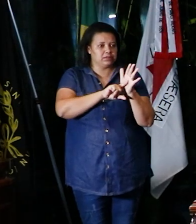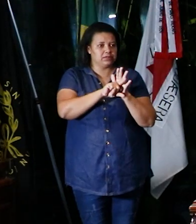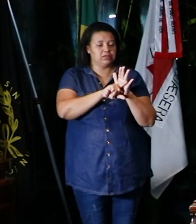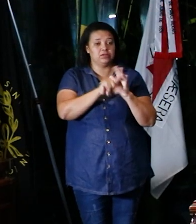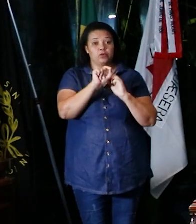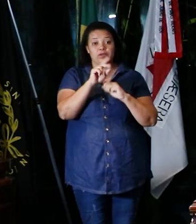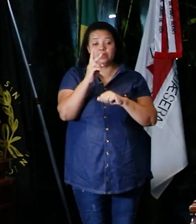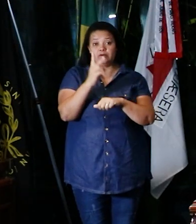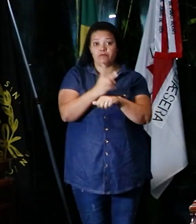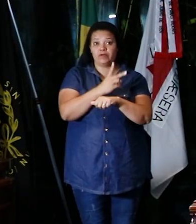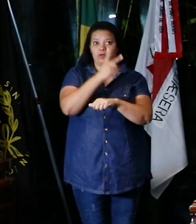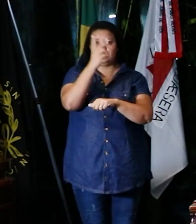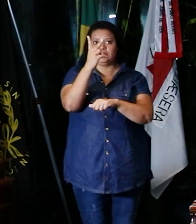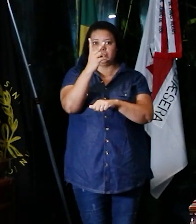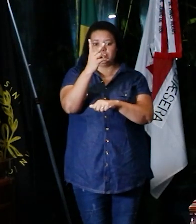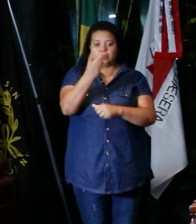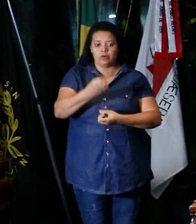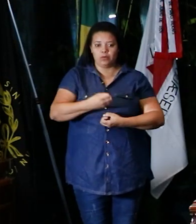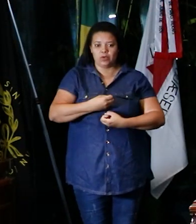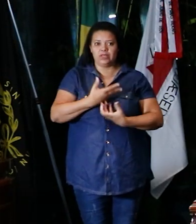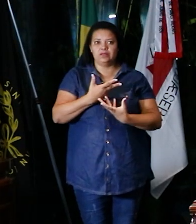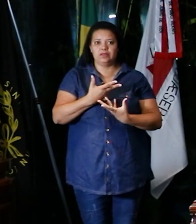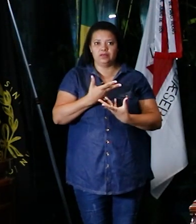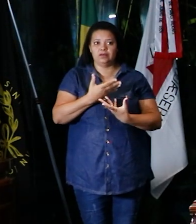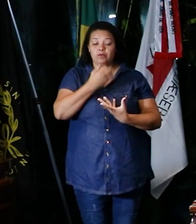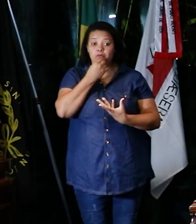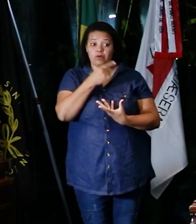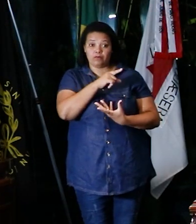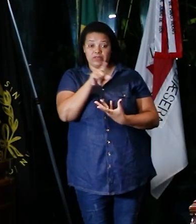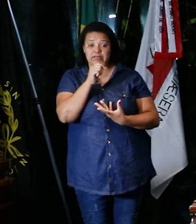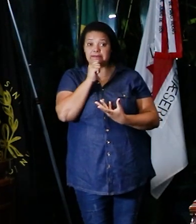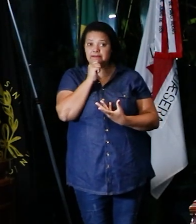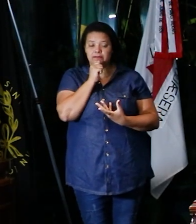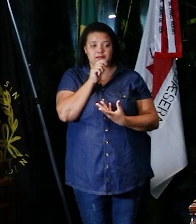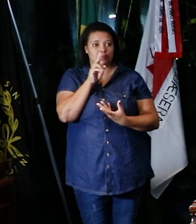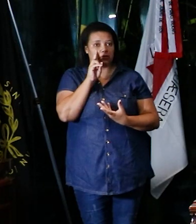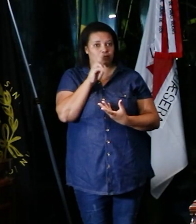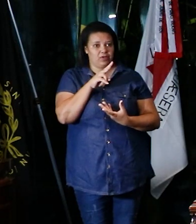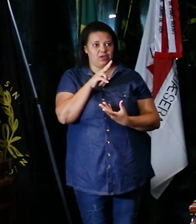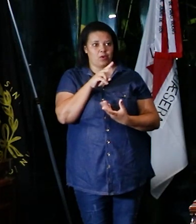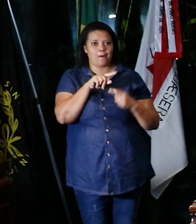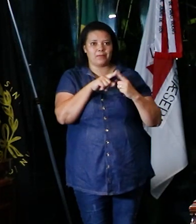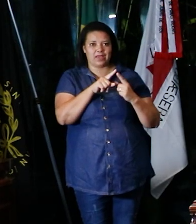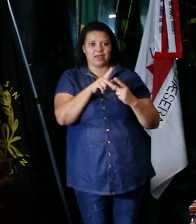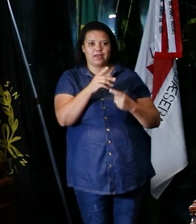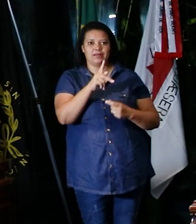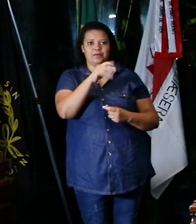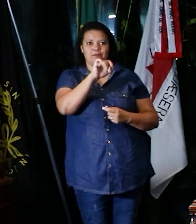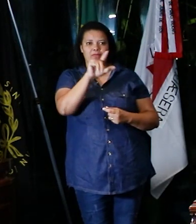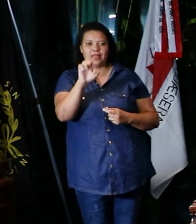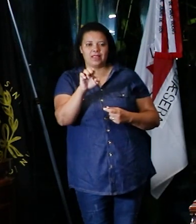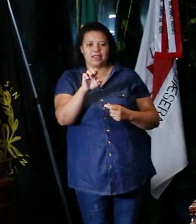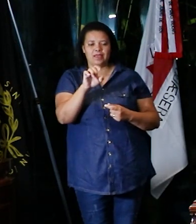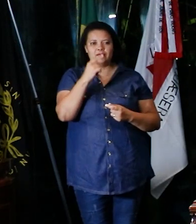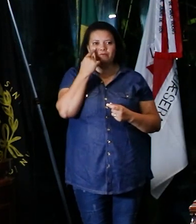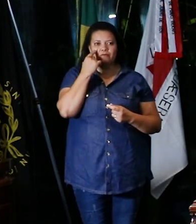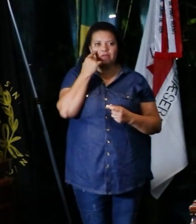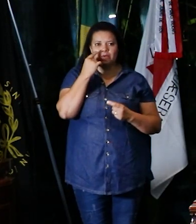valorização da poesia dele, que vocês ainda não viram, mas no Pelé vocês viram, né?